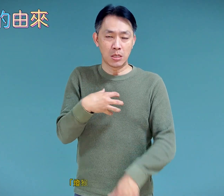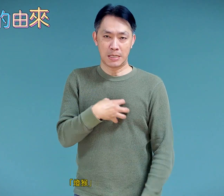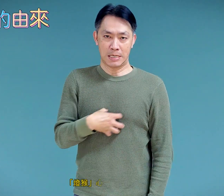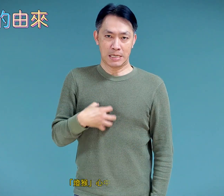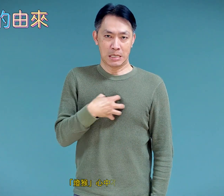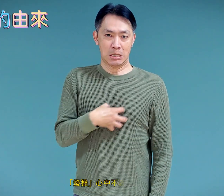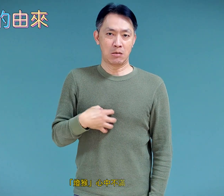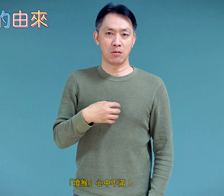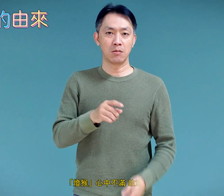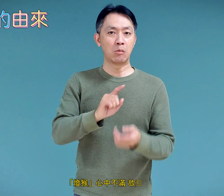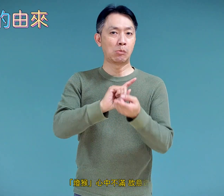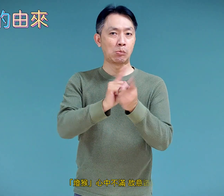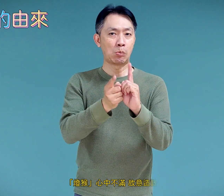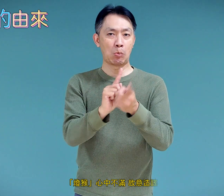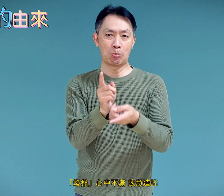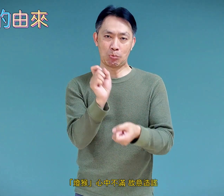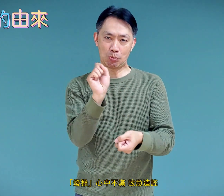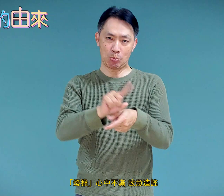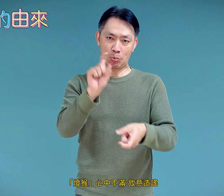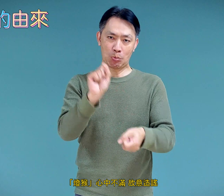灯猴心中不满，故意造谣，